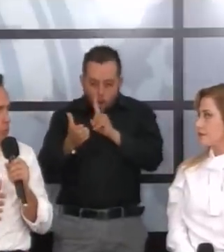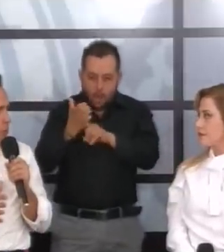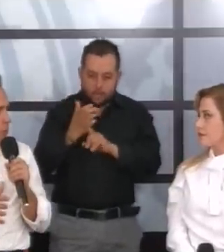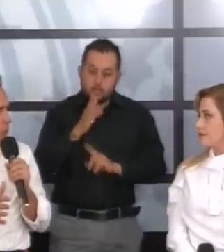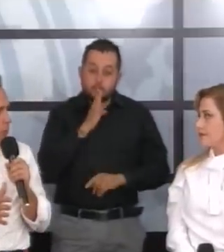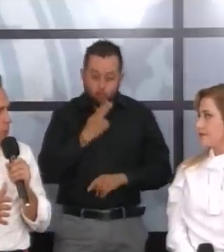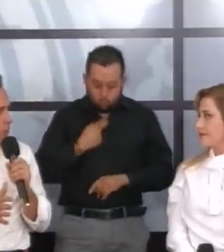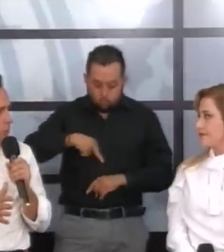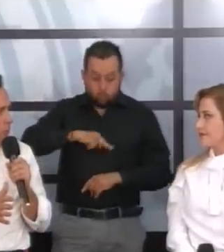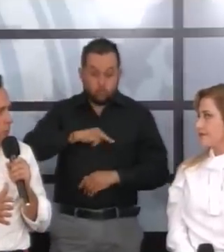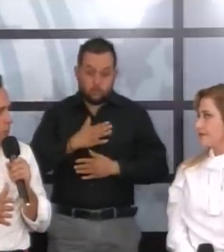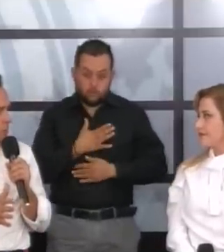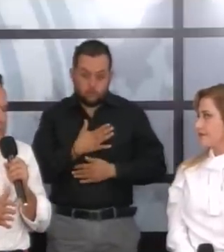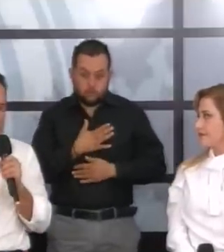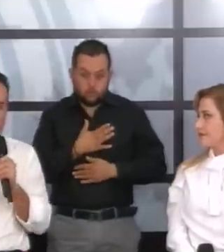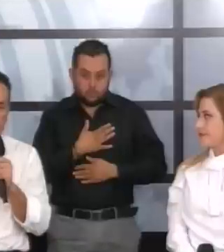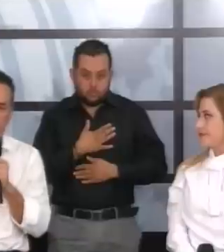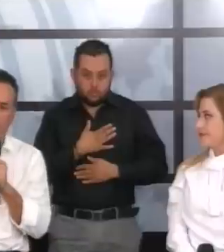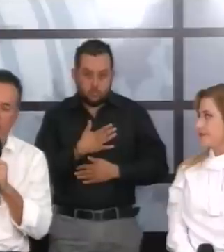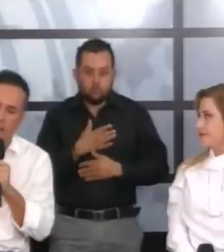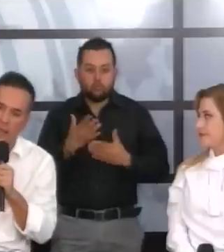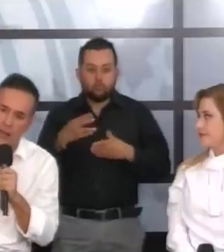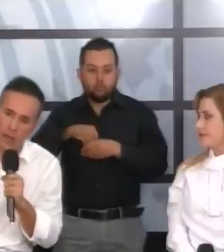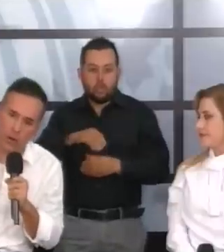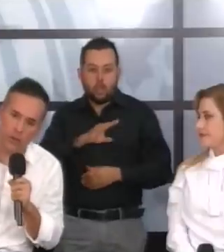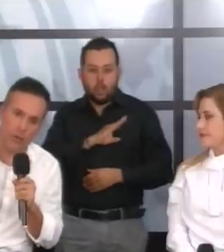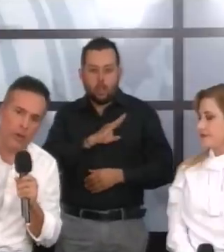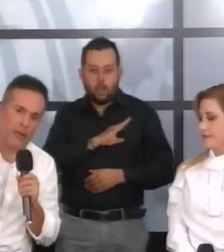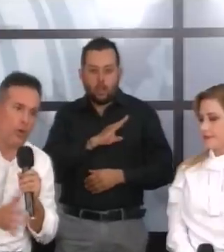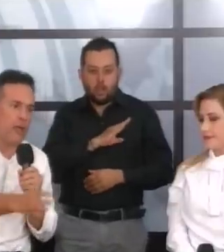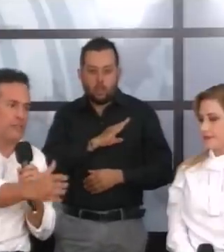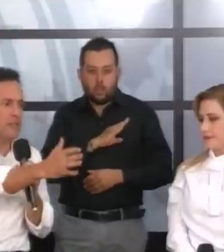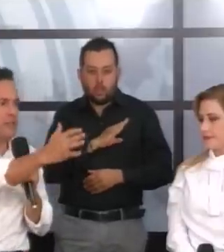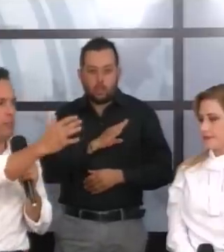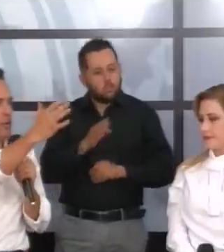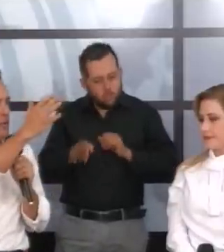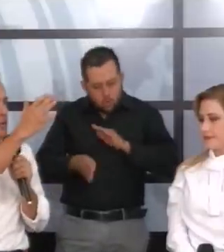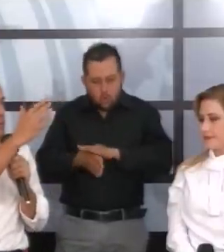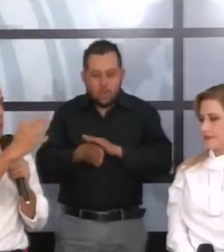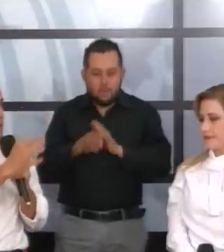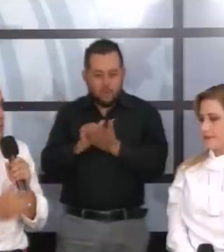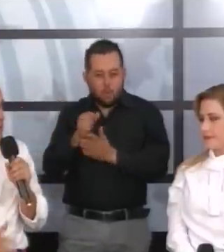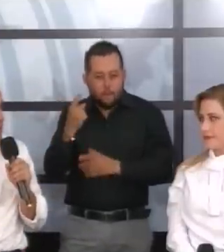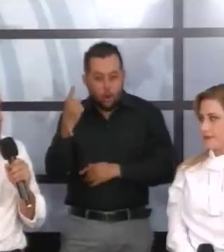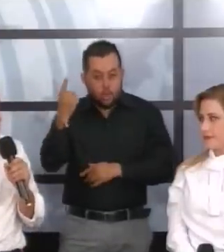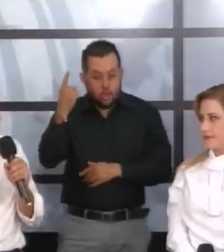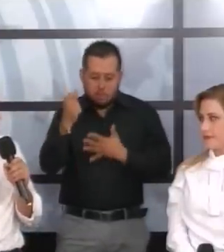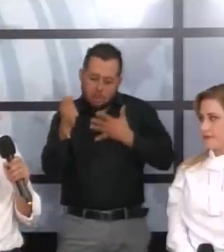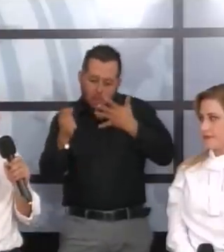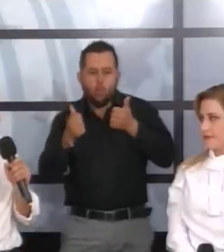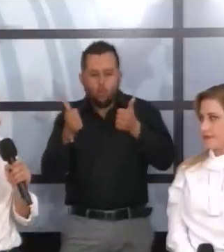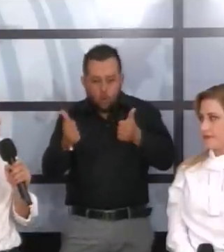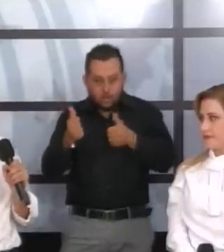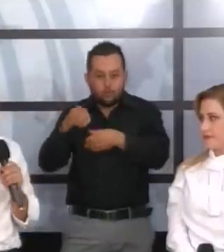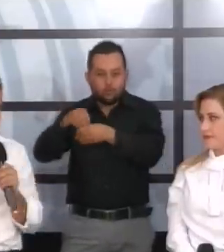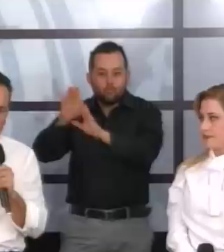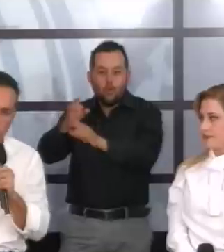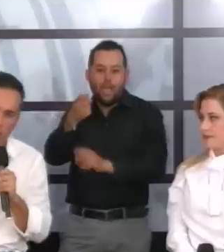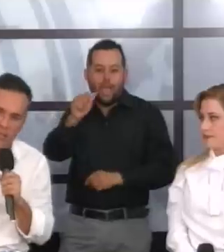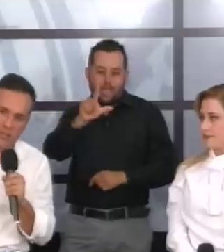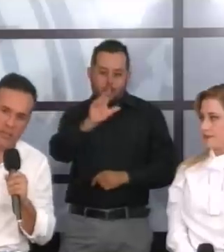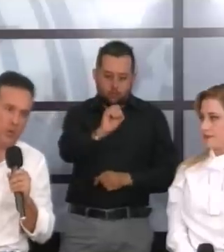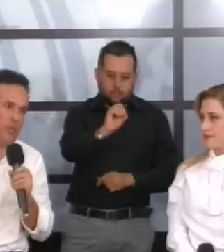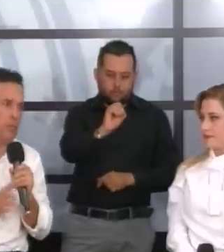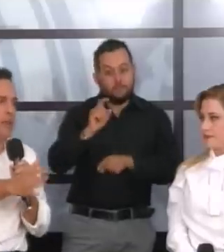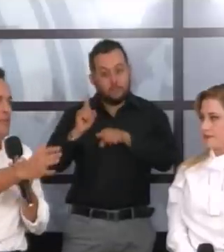nosotros, desde la alcaldía, dándole continuidad a todas estas políticas buenas de Juan Pablo Gallo, a